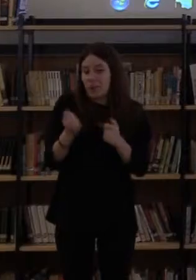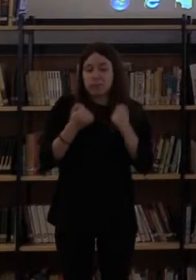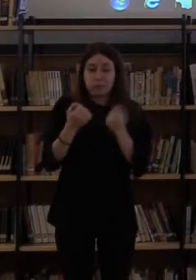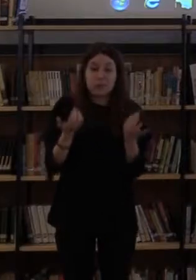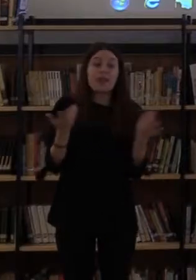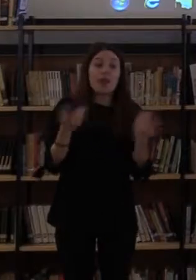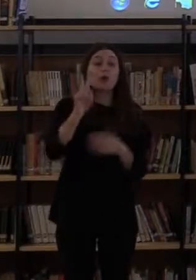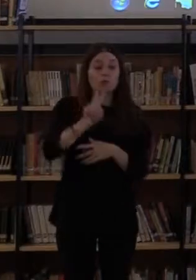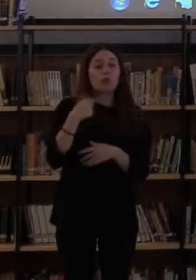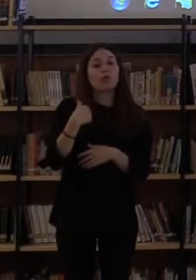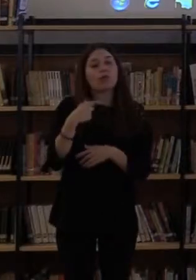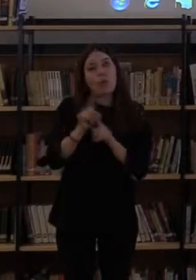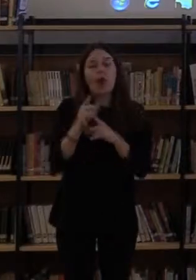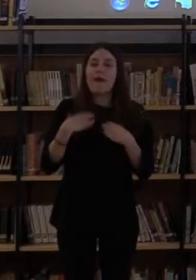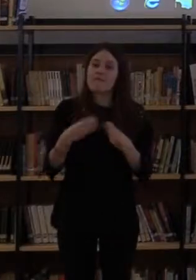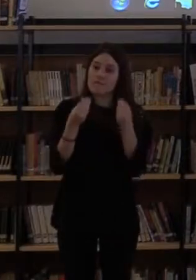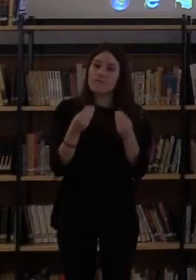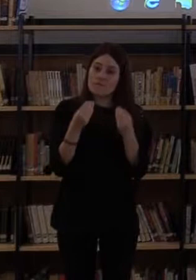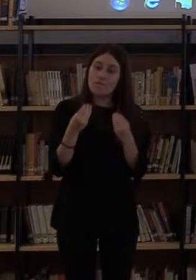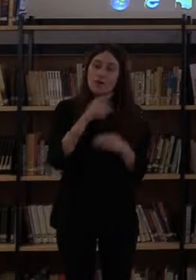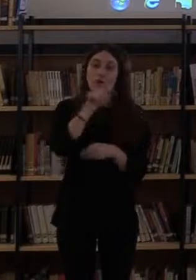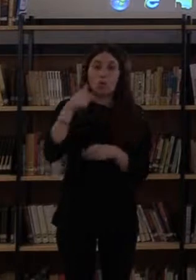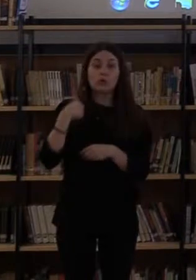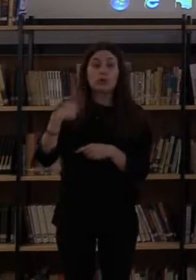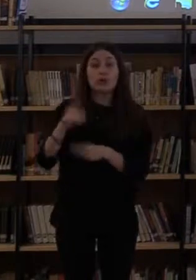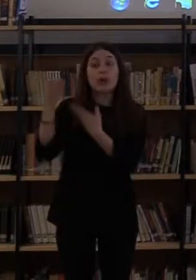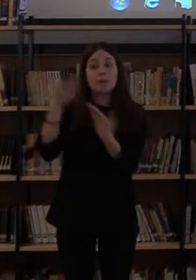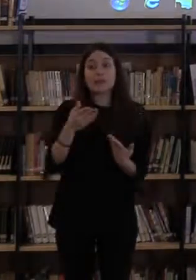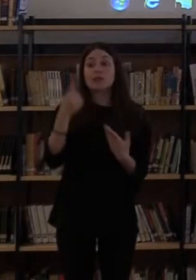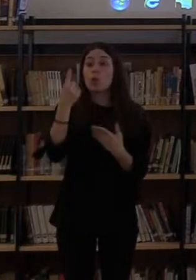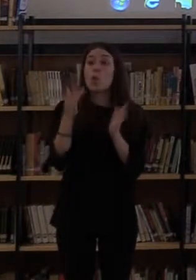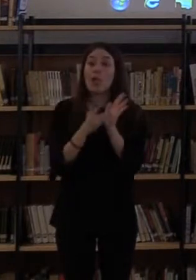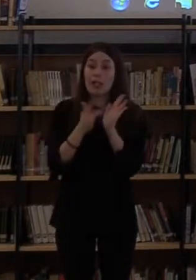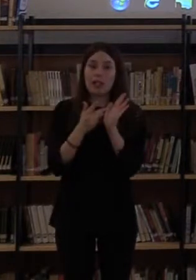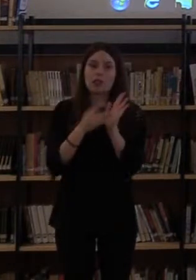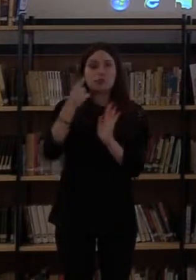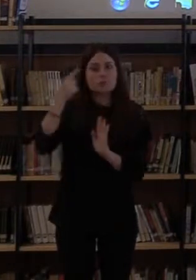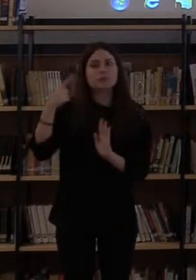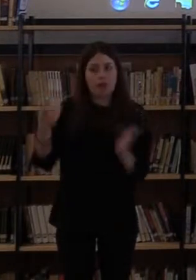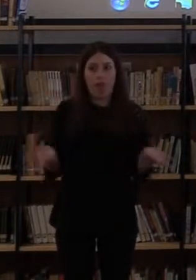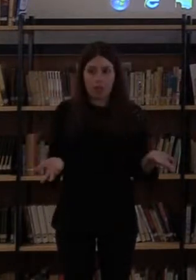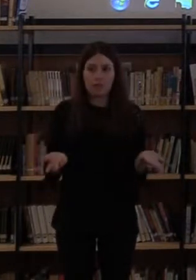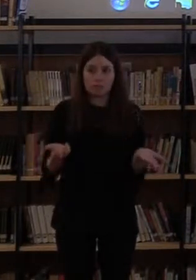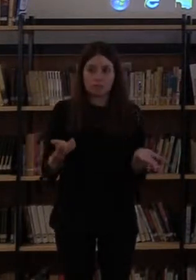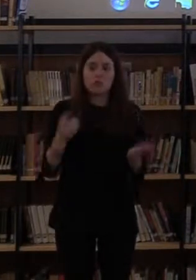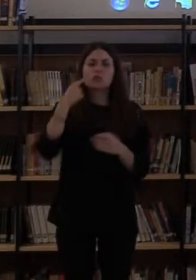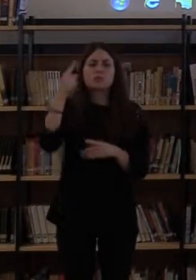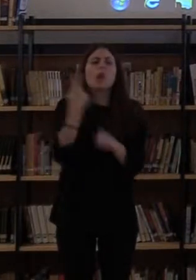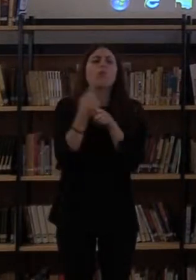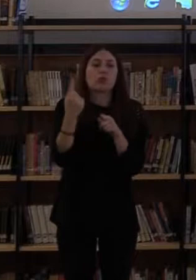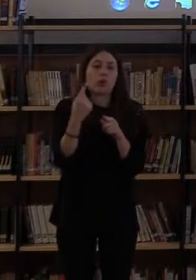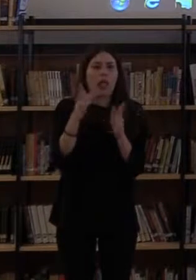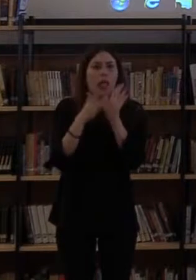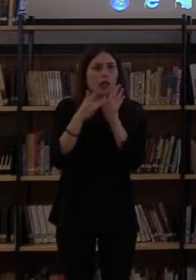É com muito prazer que nós hoje recebemos a apresentação de um livro que é especial. Não só porque todos os